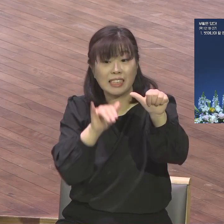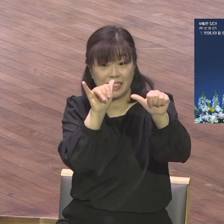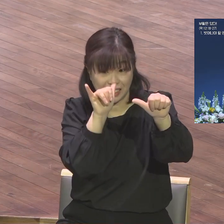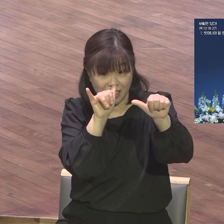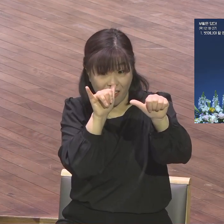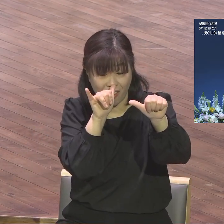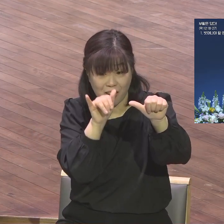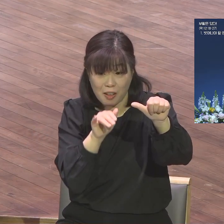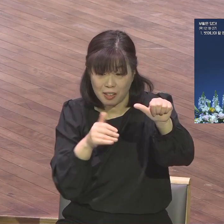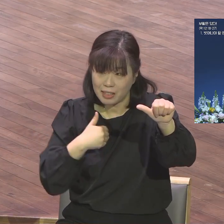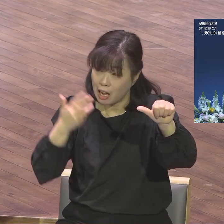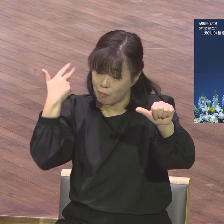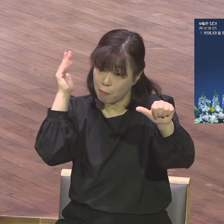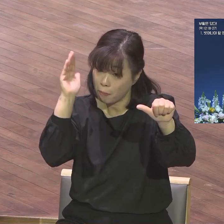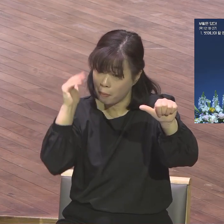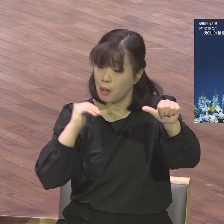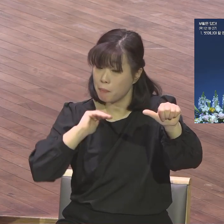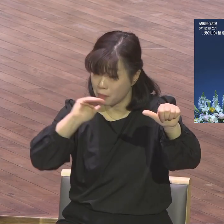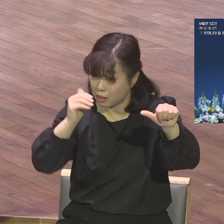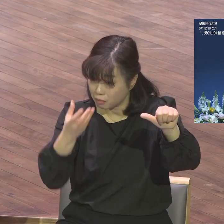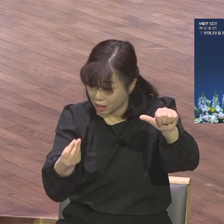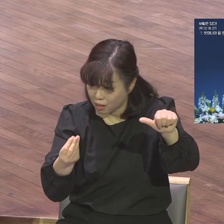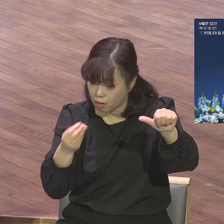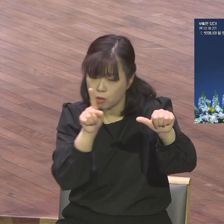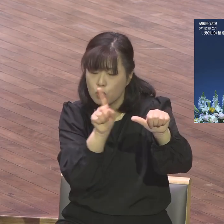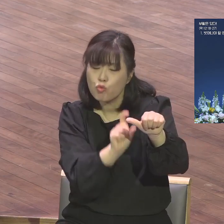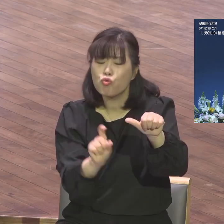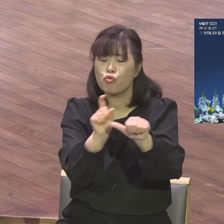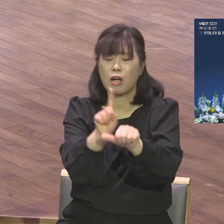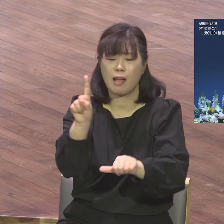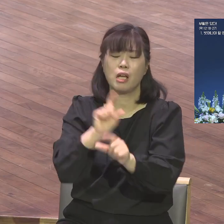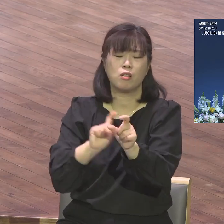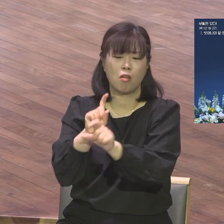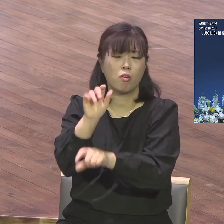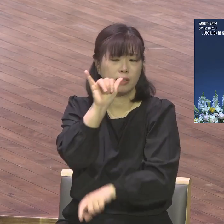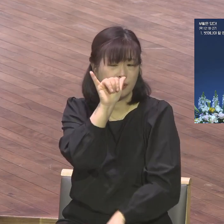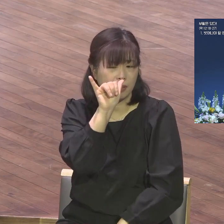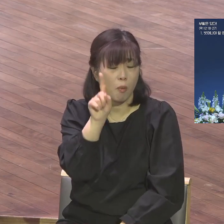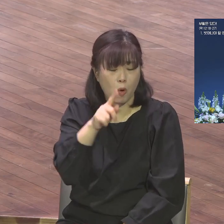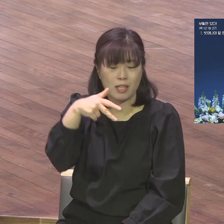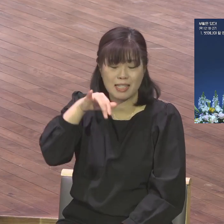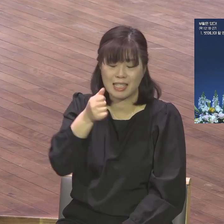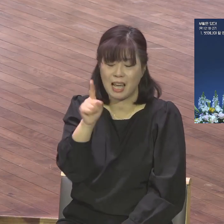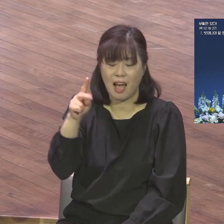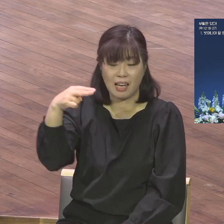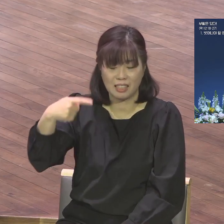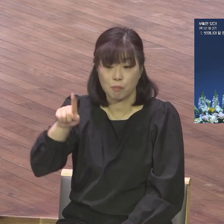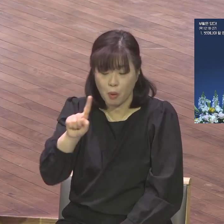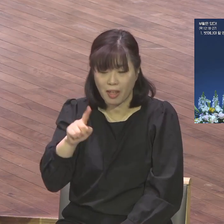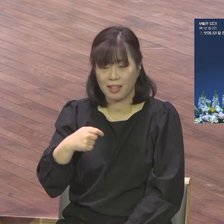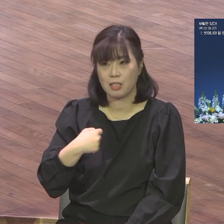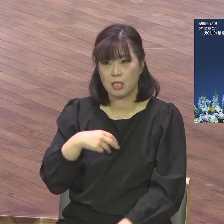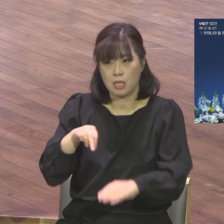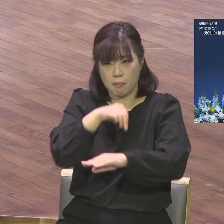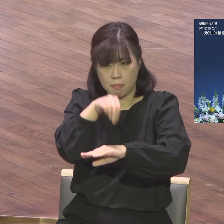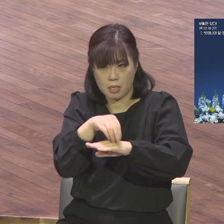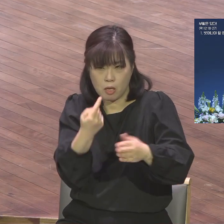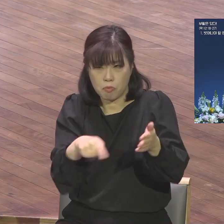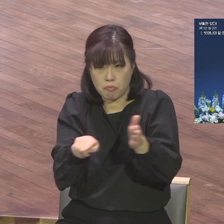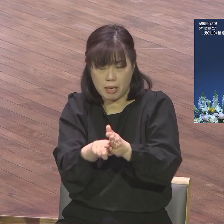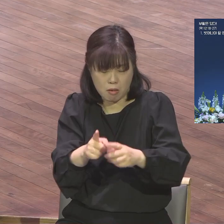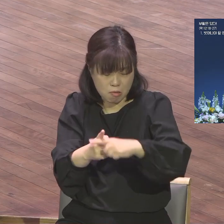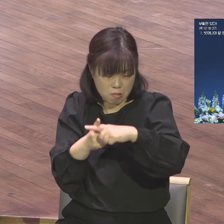기둥이 있어요. 여섯 번째 기둥이 바로 지하드예요. 이슬람교를 위해서 헌신하고 분투하는 건데,